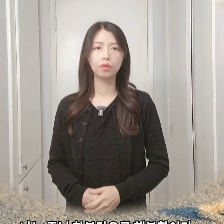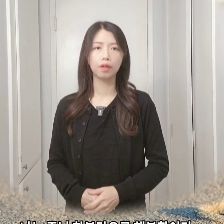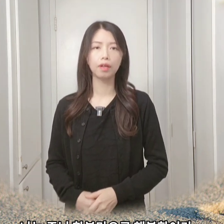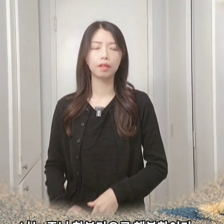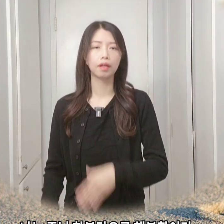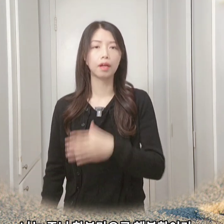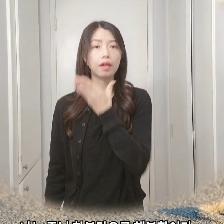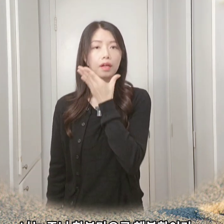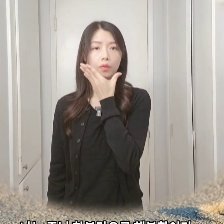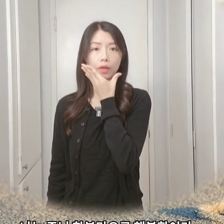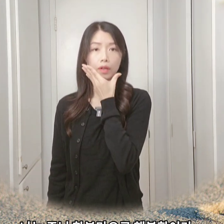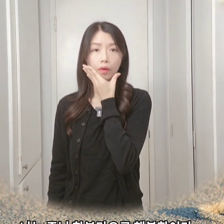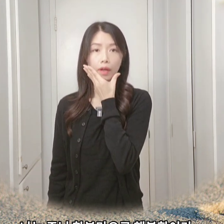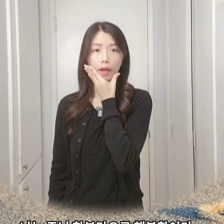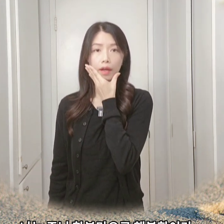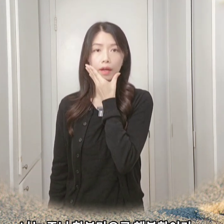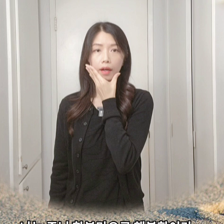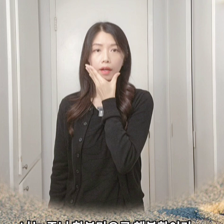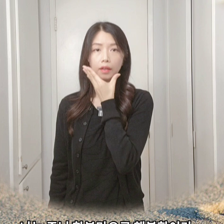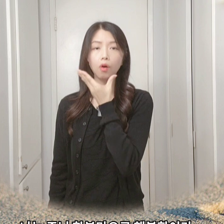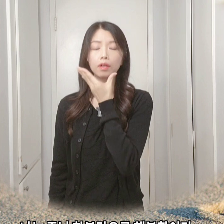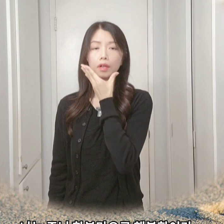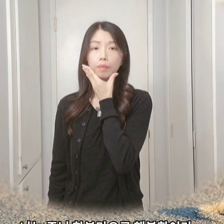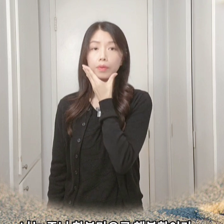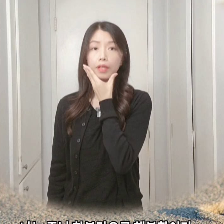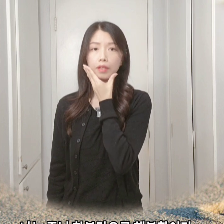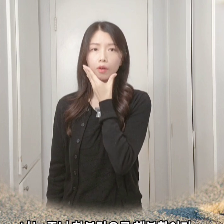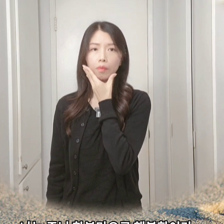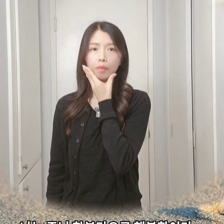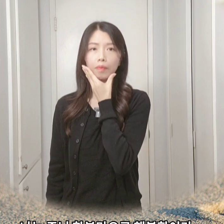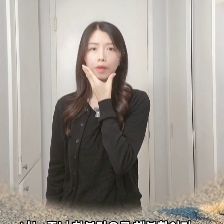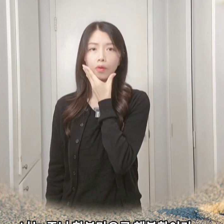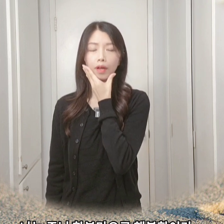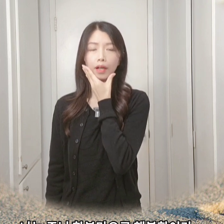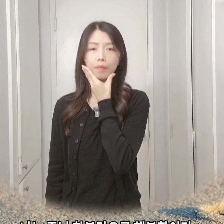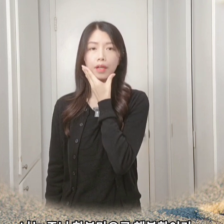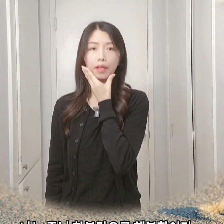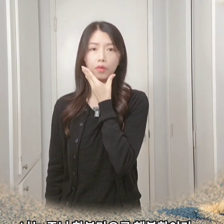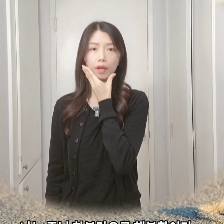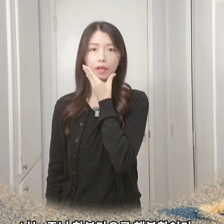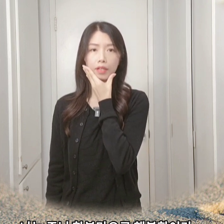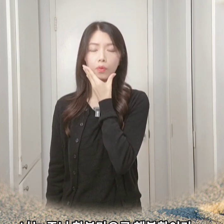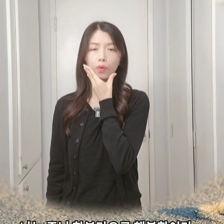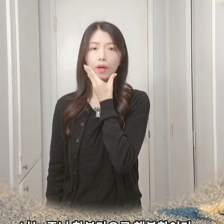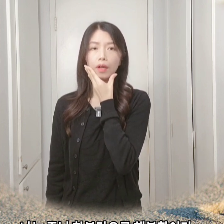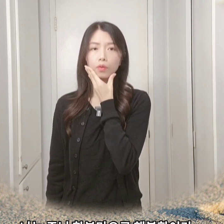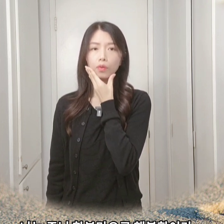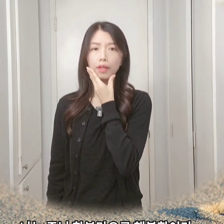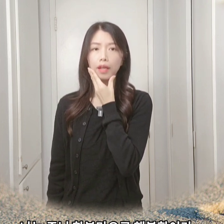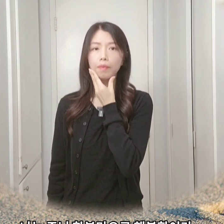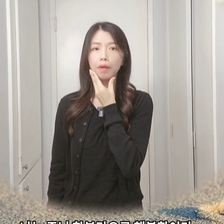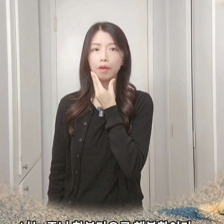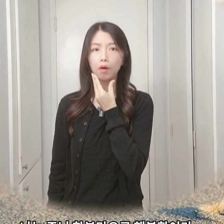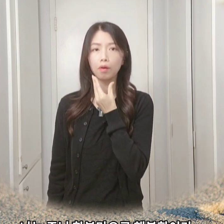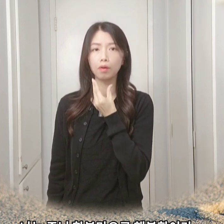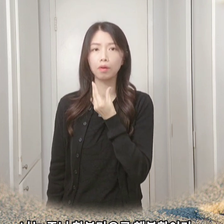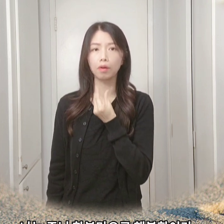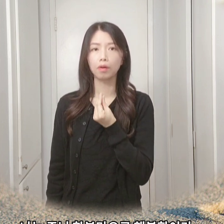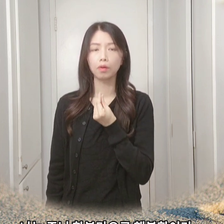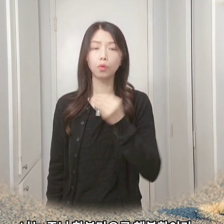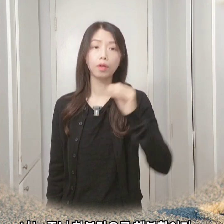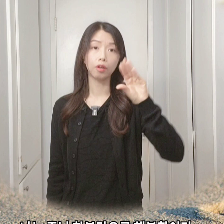나타내는 수어는 손을 이렇게 턱을 V처럼 이렇게 감싼다고 생각하시고 손을